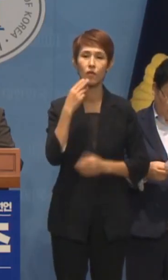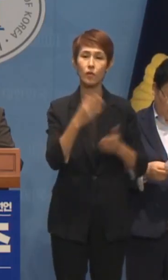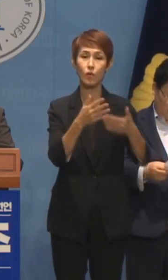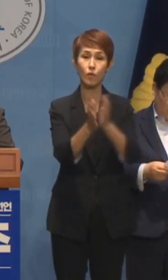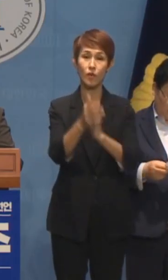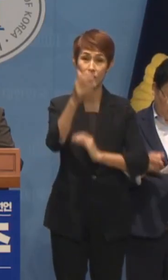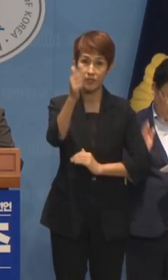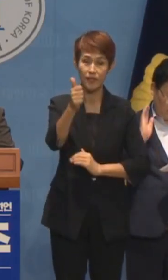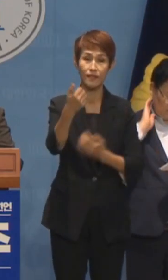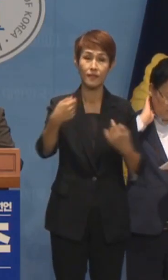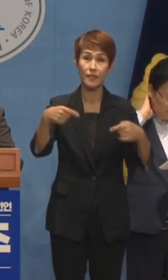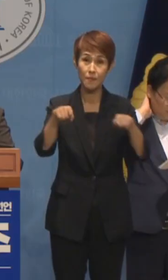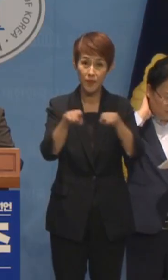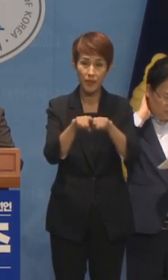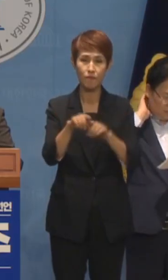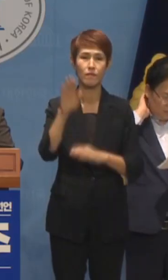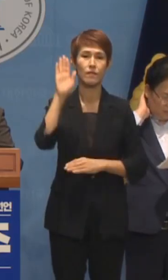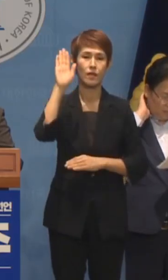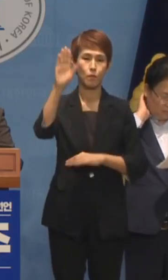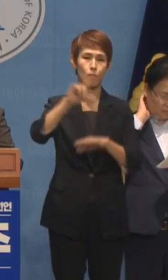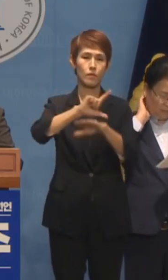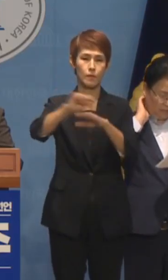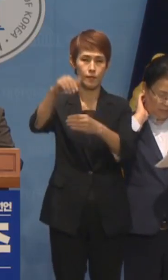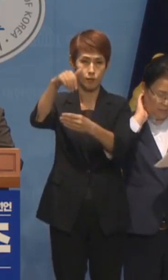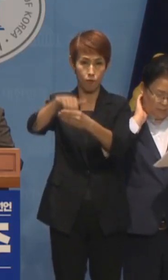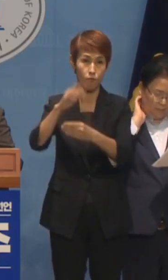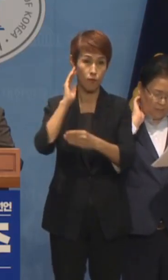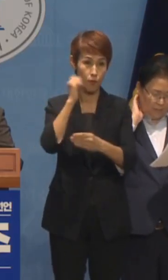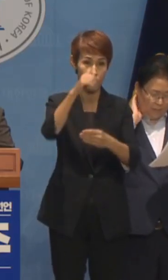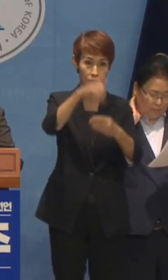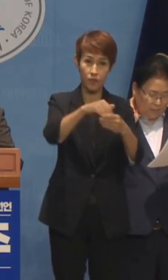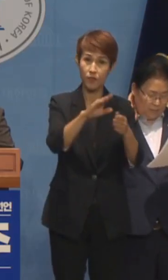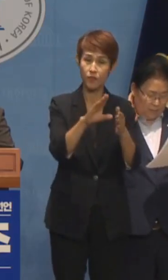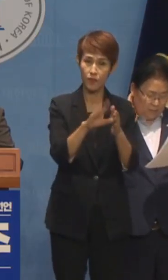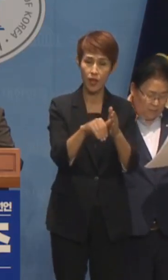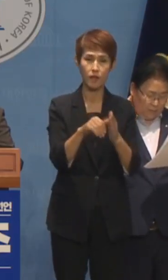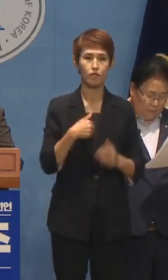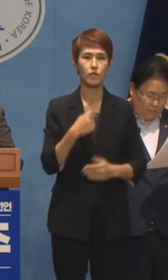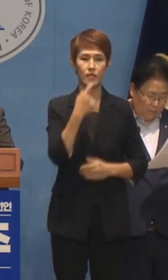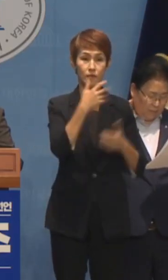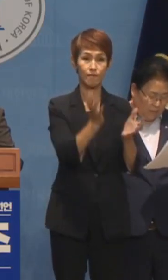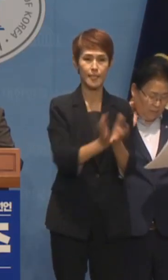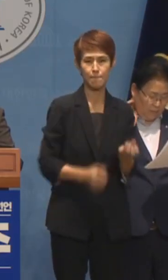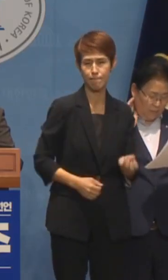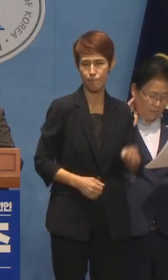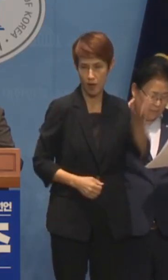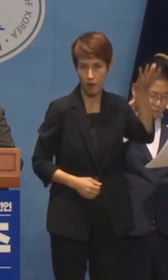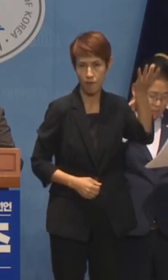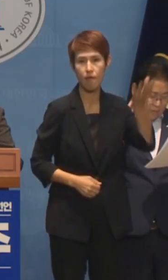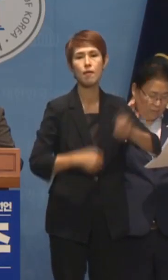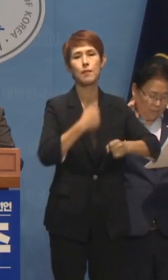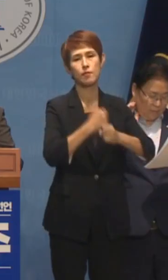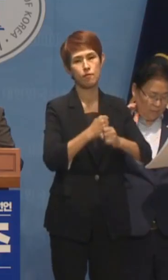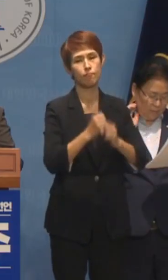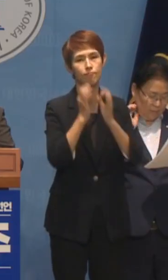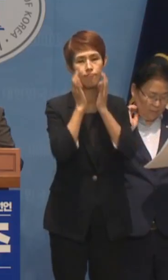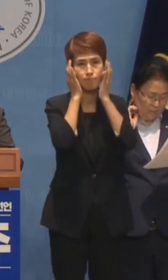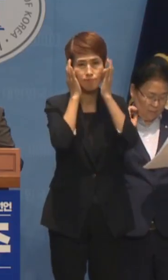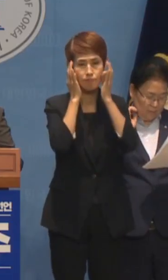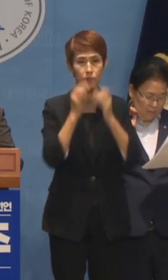함께 다가오는 지방선거와 대통령 선거에서 우리 당의 압승을 시작으로 민생